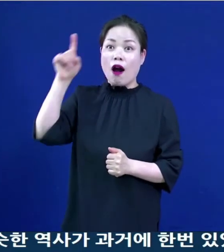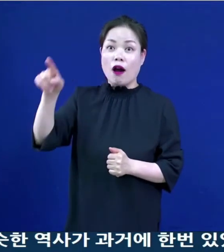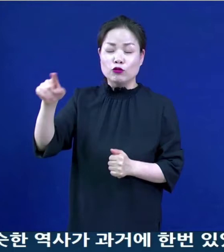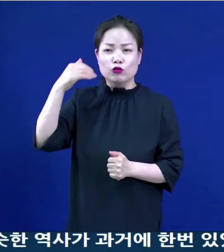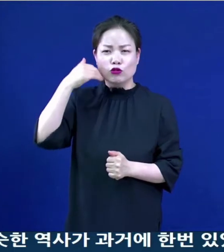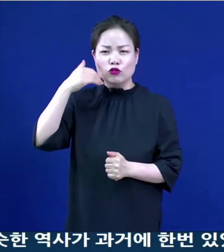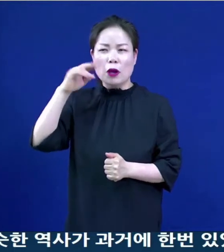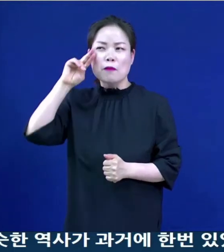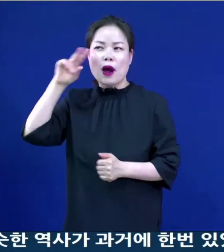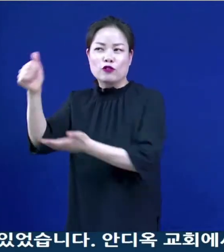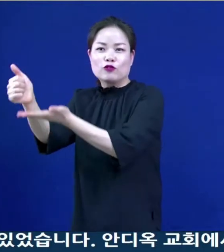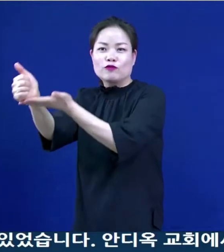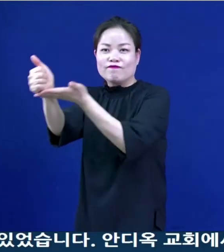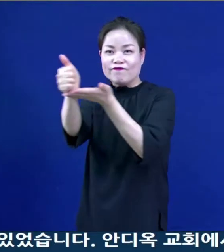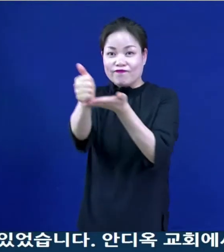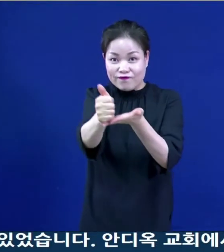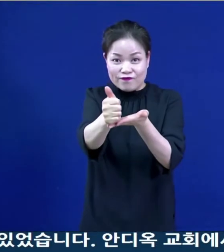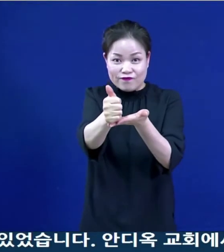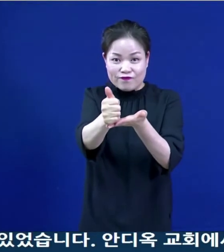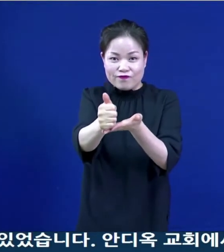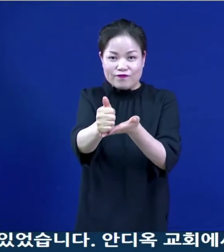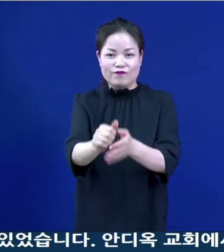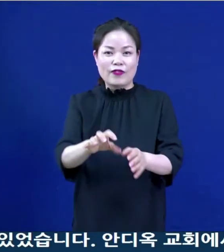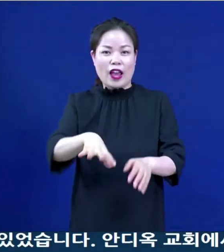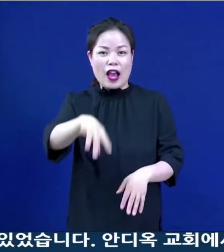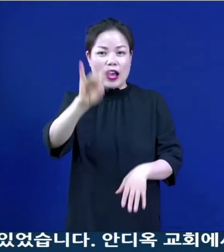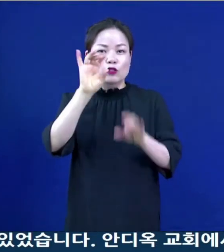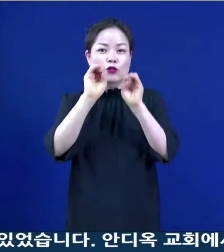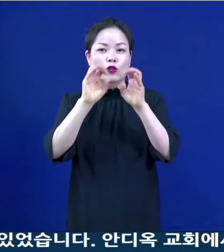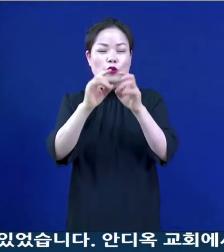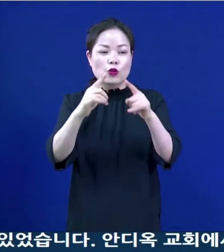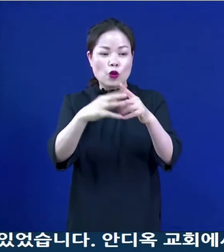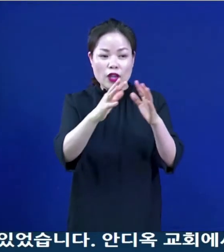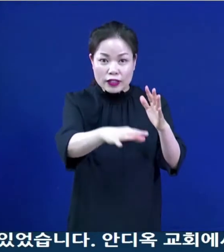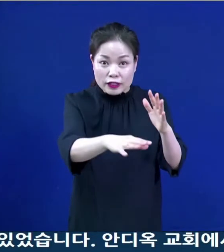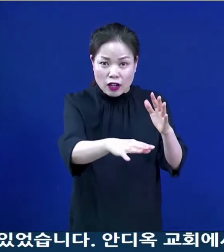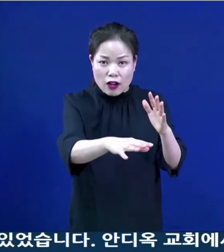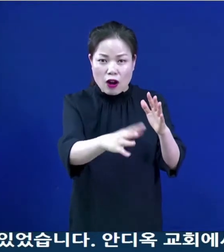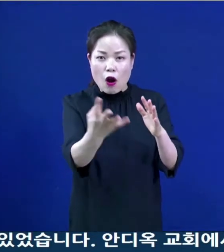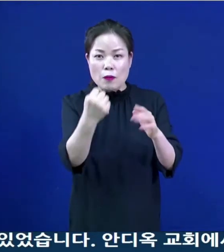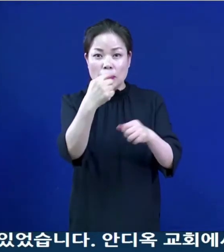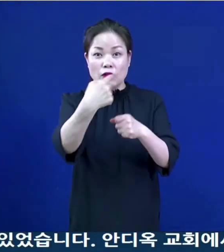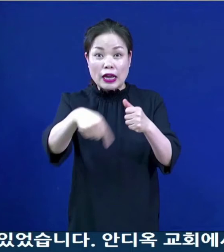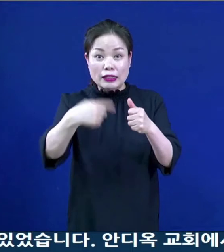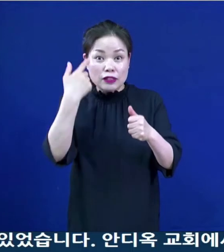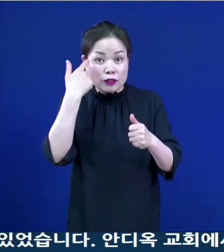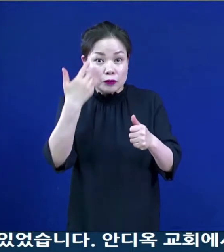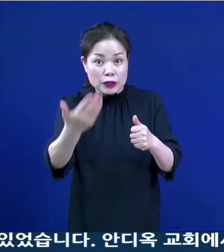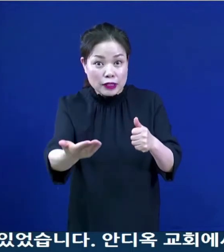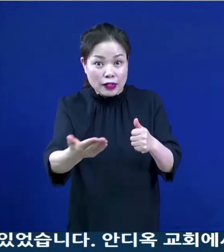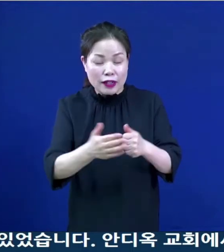바울이었습니다. 바울을 모시고 옵니다. 안디옥 교회에서 바울과 바나바가 얼마 동안 가르쳤다?